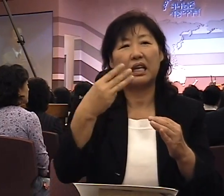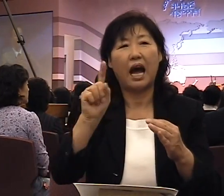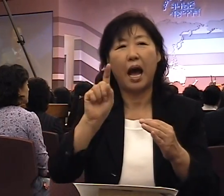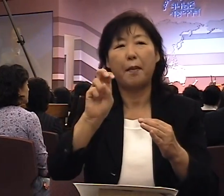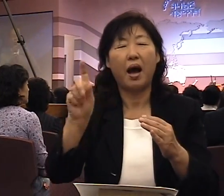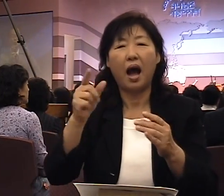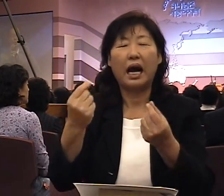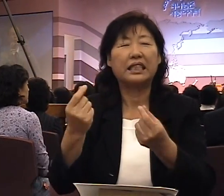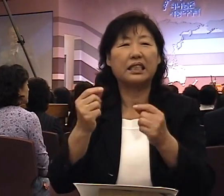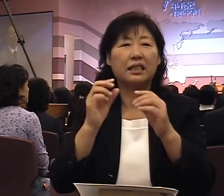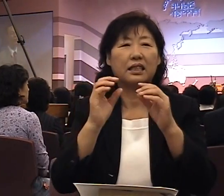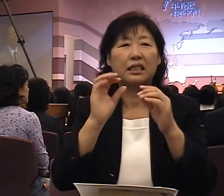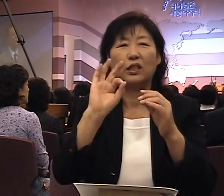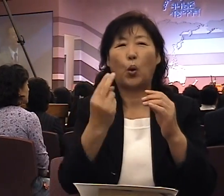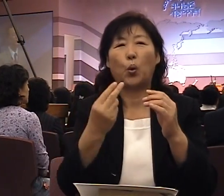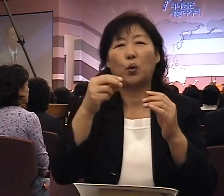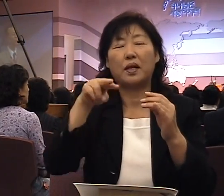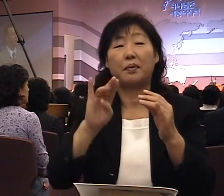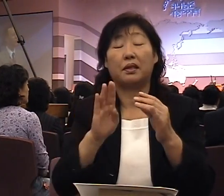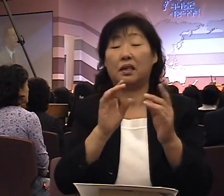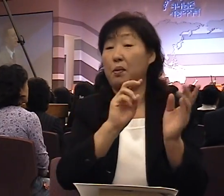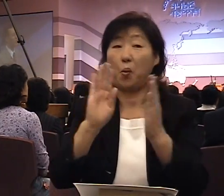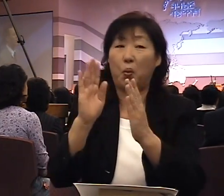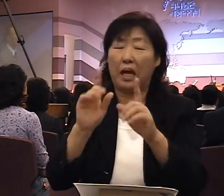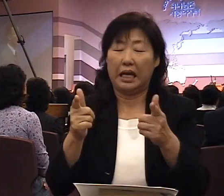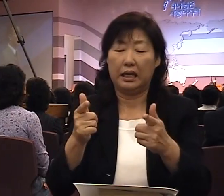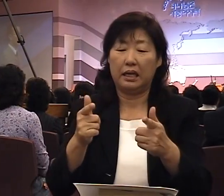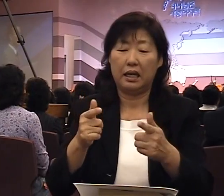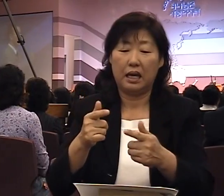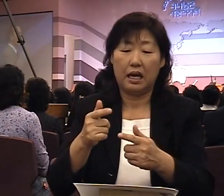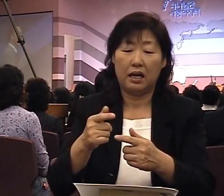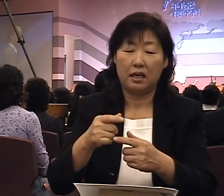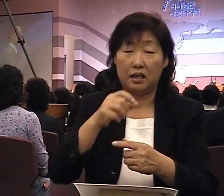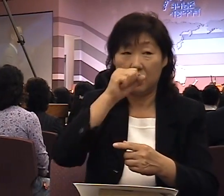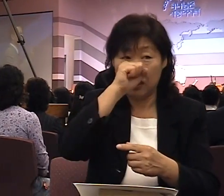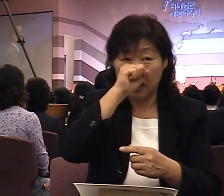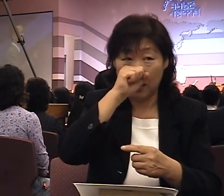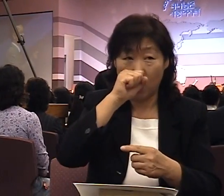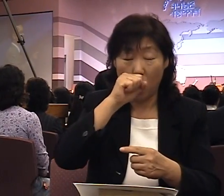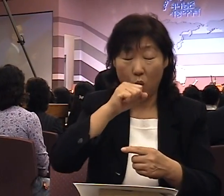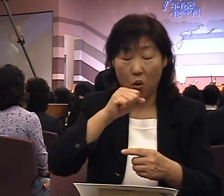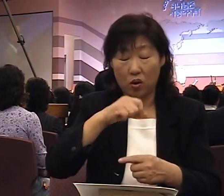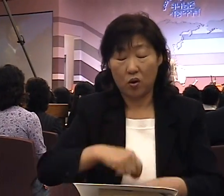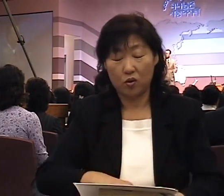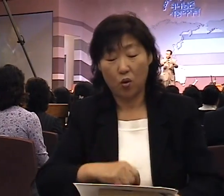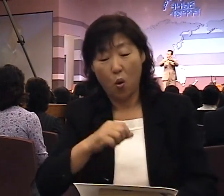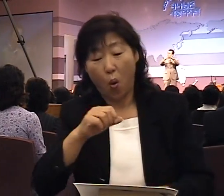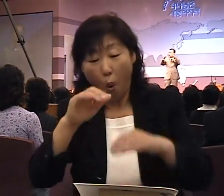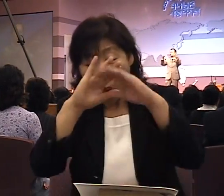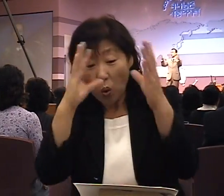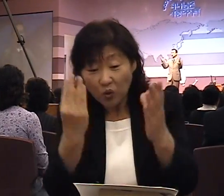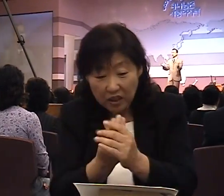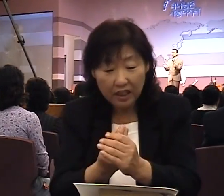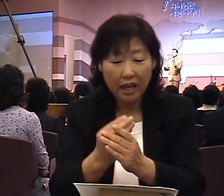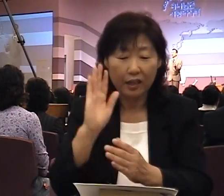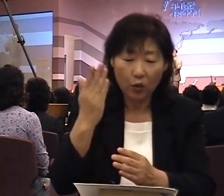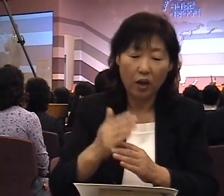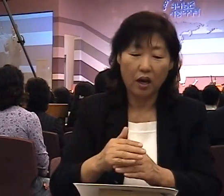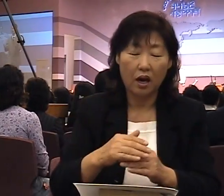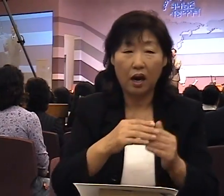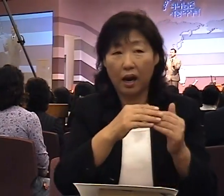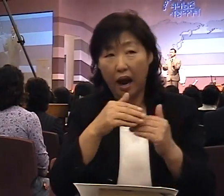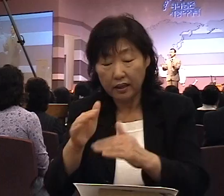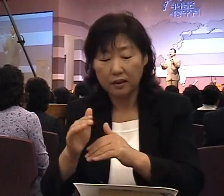하나님의 사랑으로 온전케 되며 모든 선한 일을 행하기에 온전케 하려 함이니라. 하나님의 모든